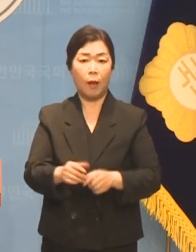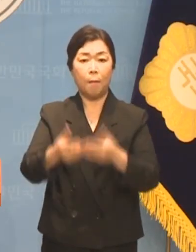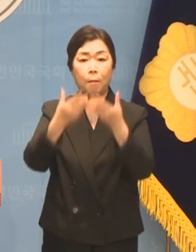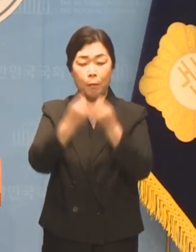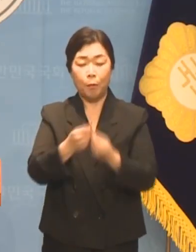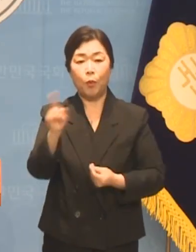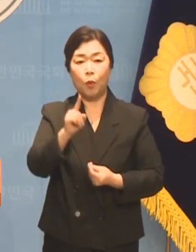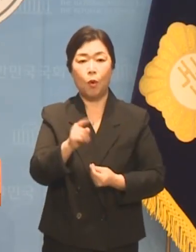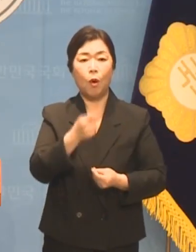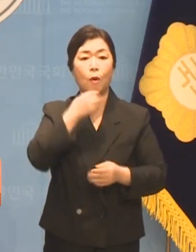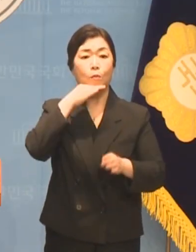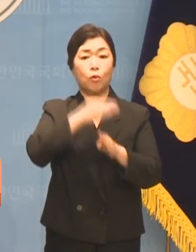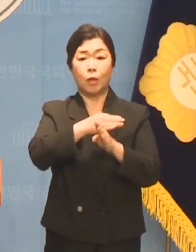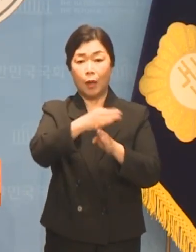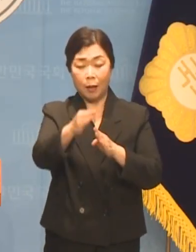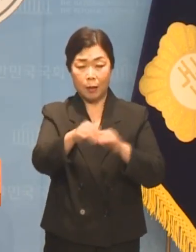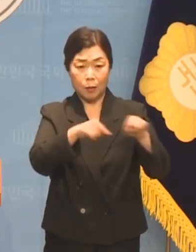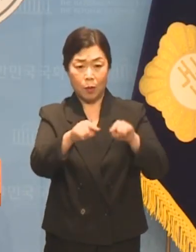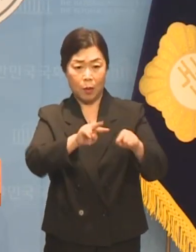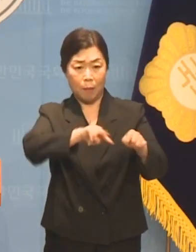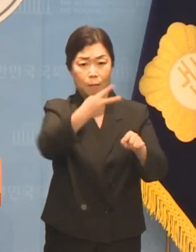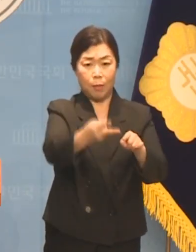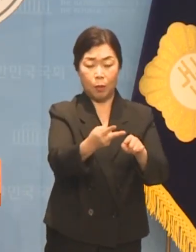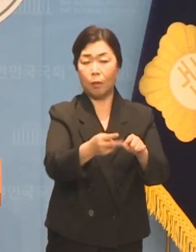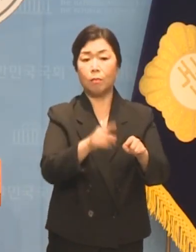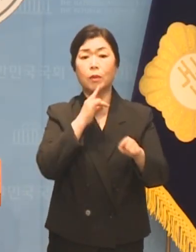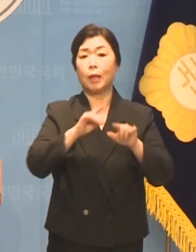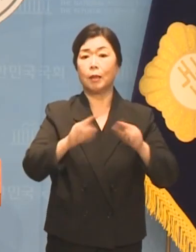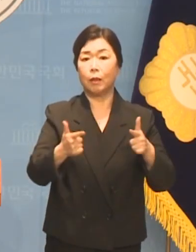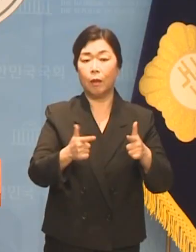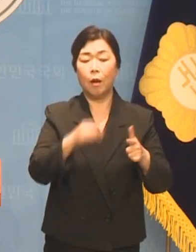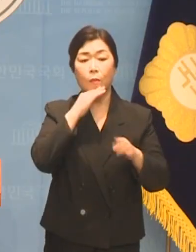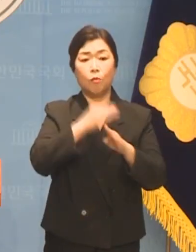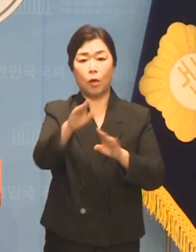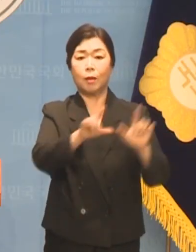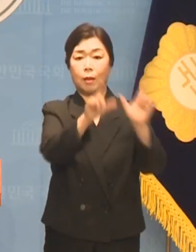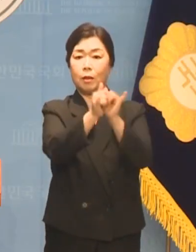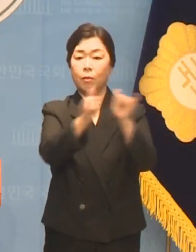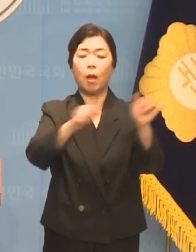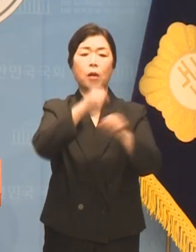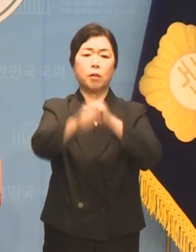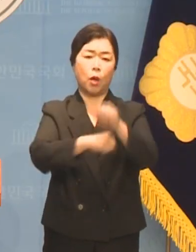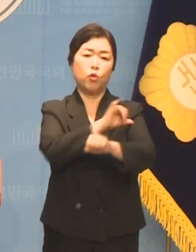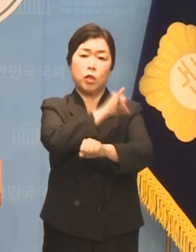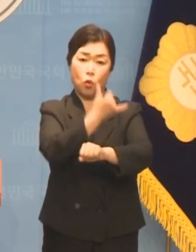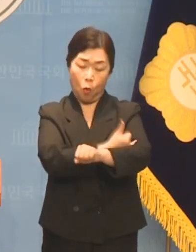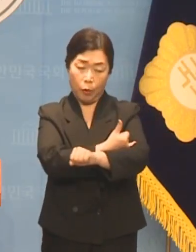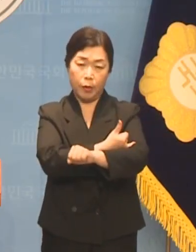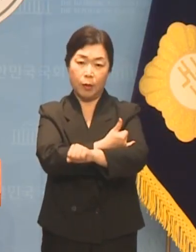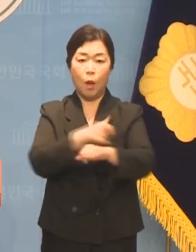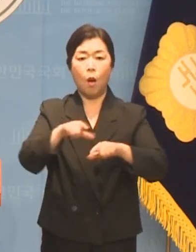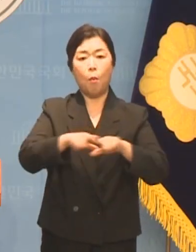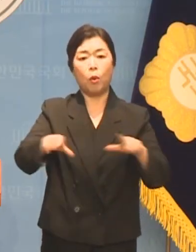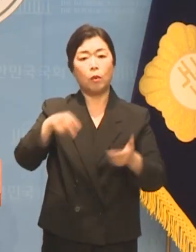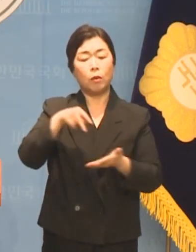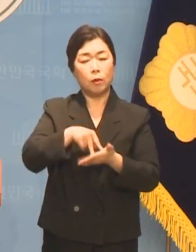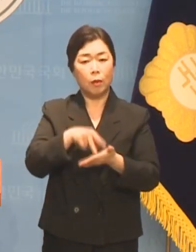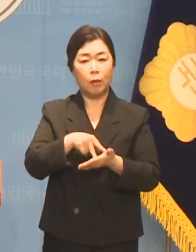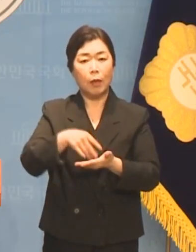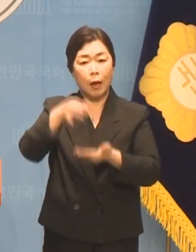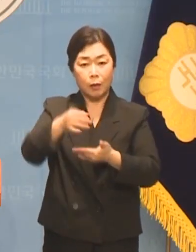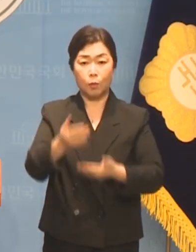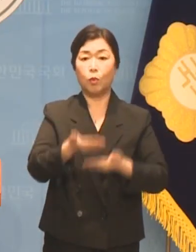단순히 북한 정권을 바꾸는 것을 넘어 북한 주민들에게 자유와 인권이라는 보편적 가치를